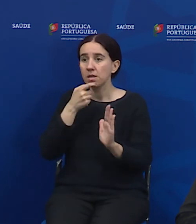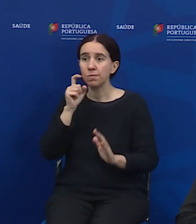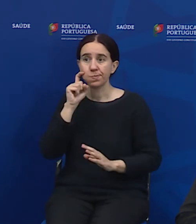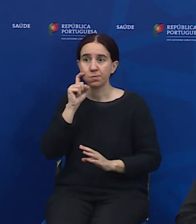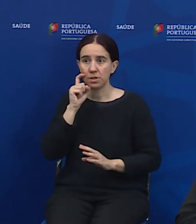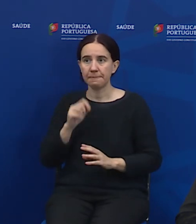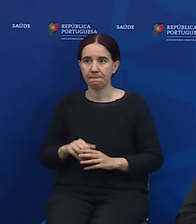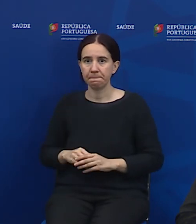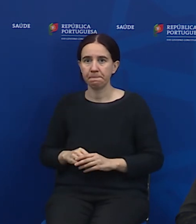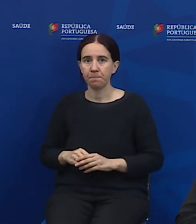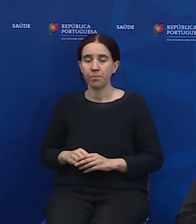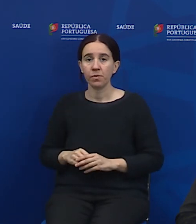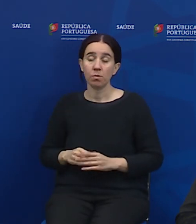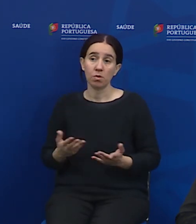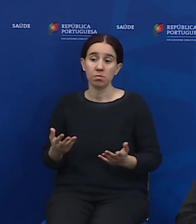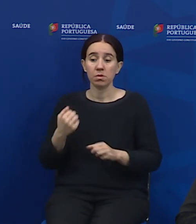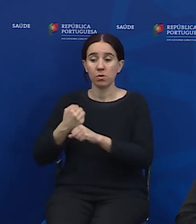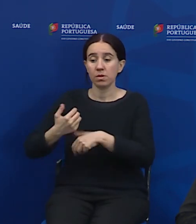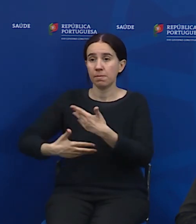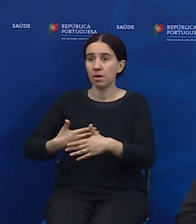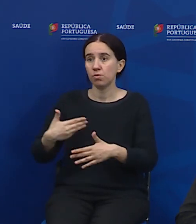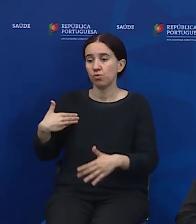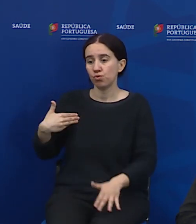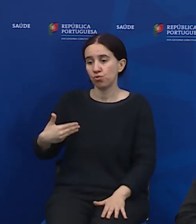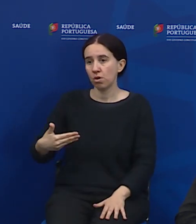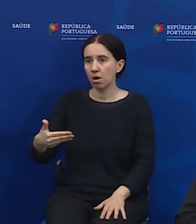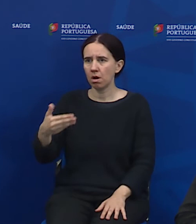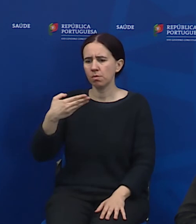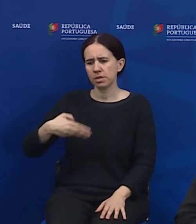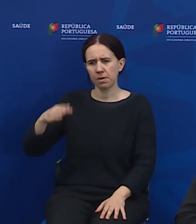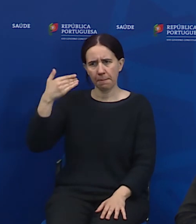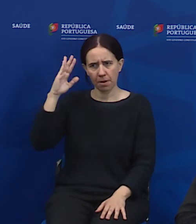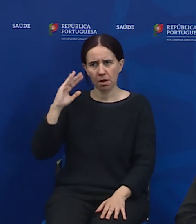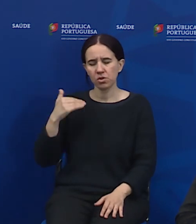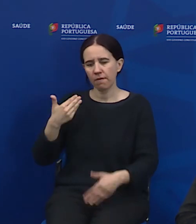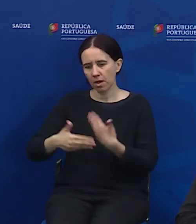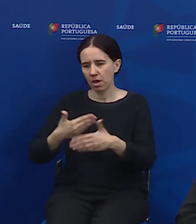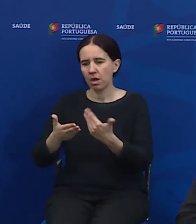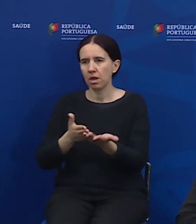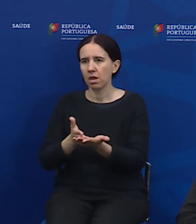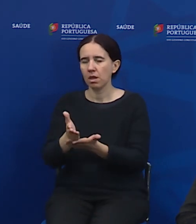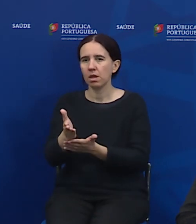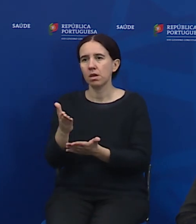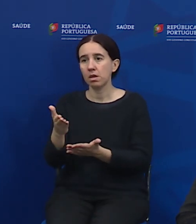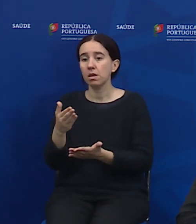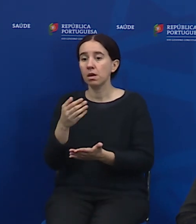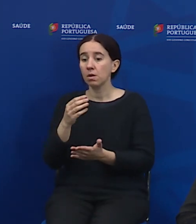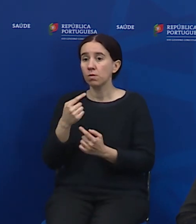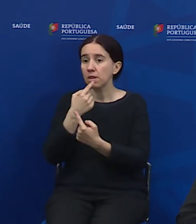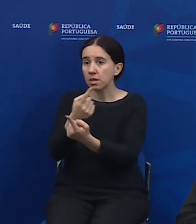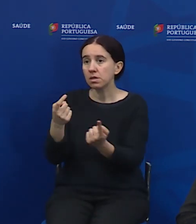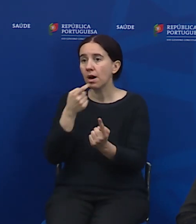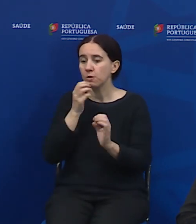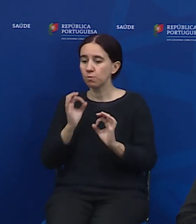segurança é um trabalho que tem sido feito já mais uma semana e vamos continuar a fazer e iremos quando tivermos